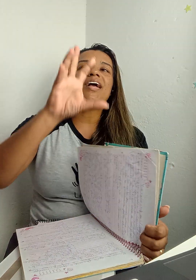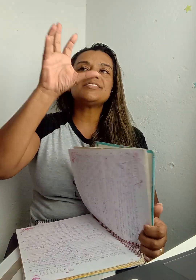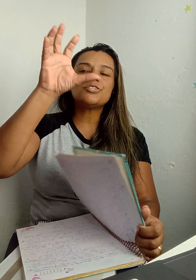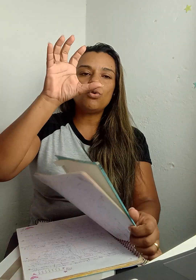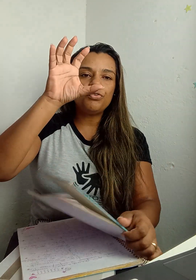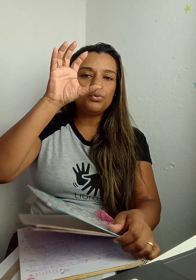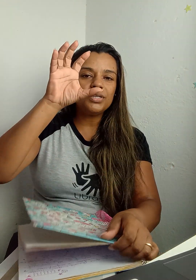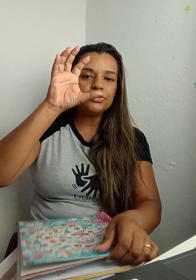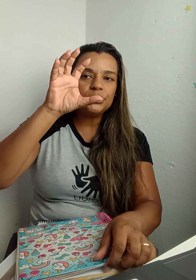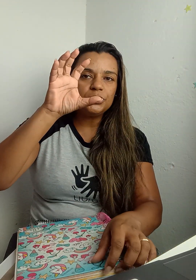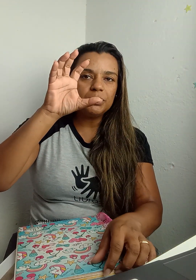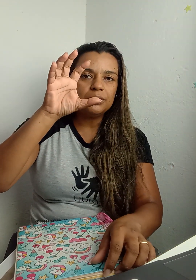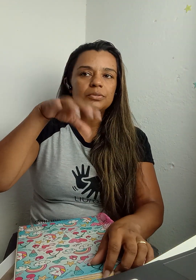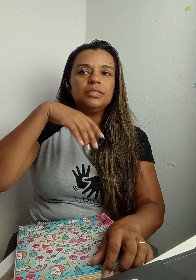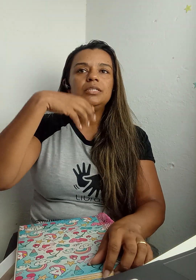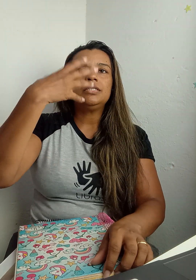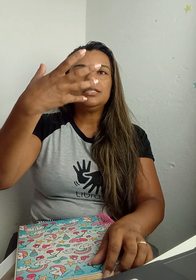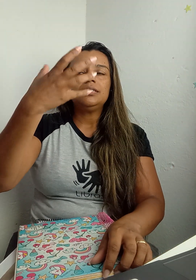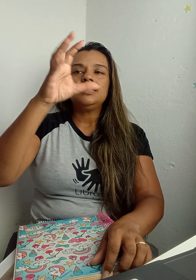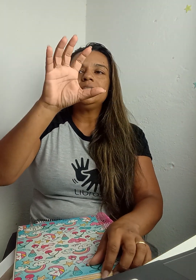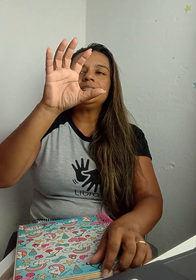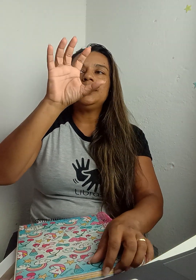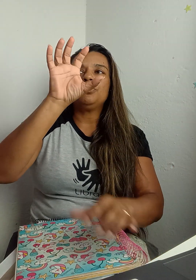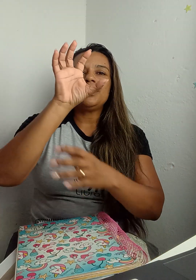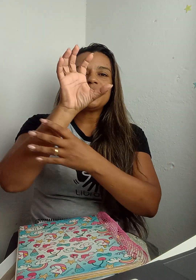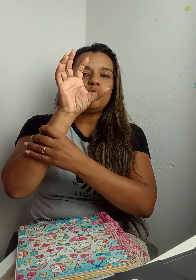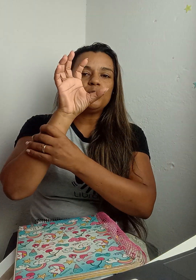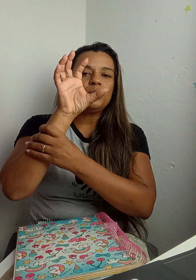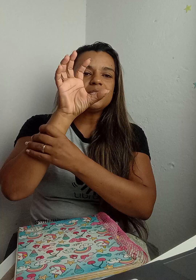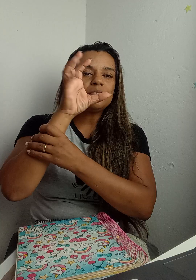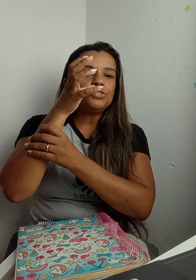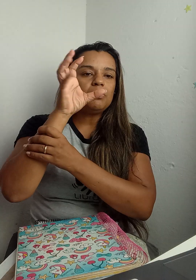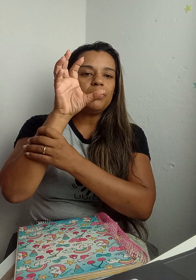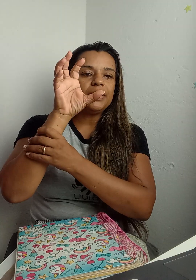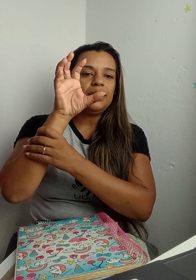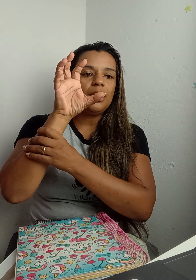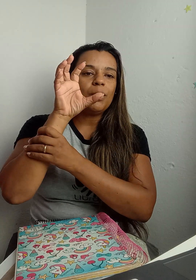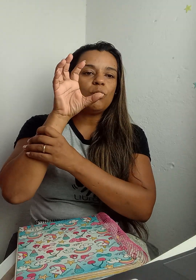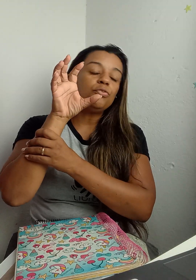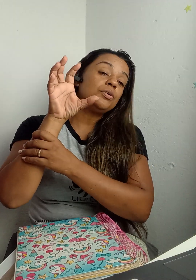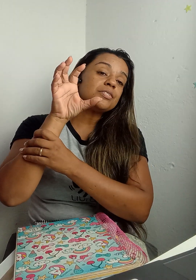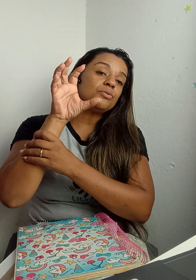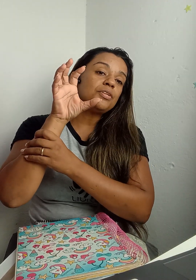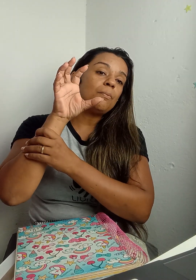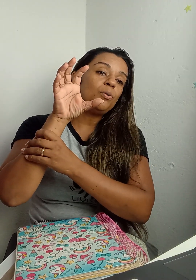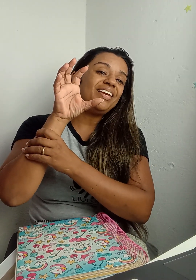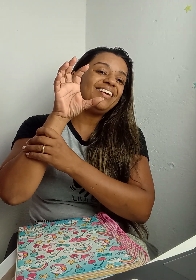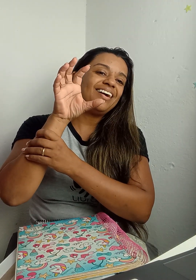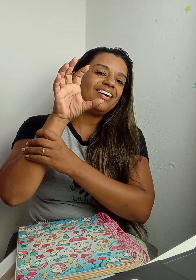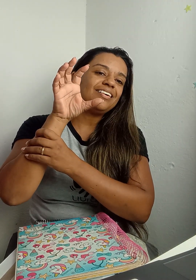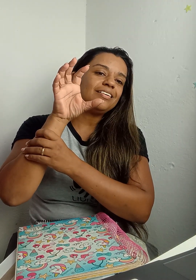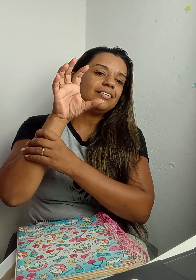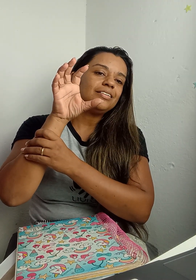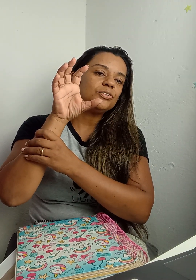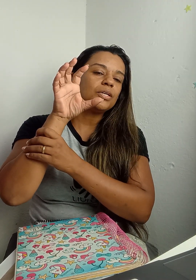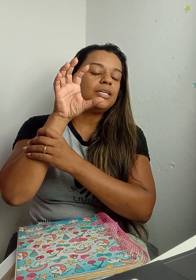essas configurações de mão. Exemplo, essa configuração de mão aqui é uma configuração da mão em garra. Isso aqui não